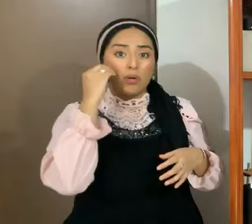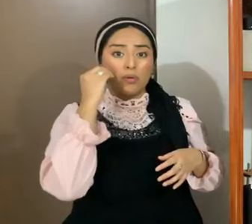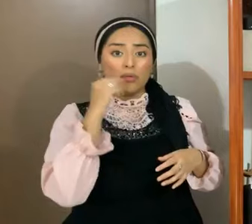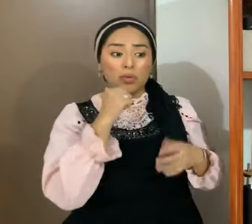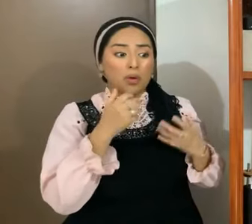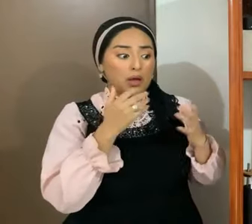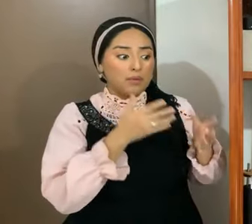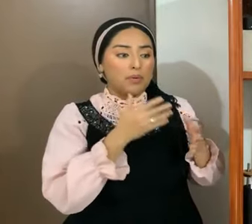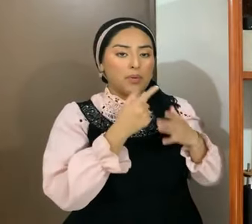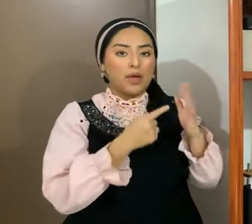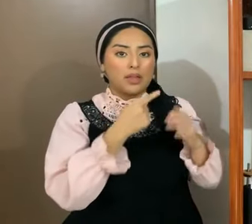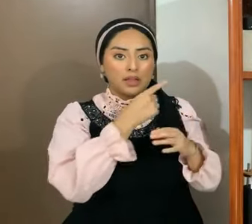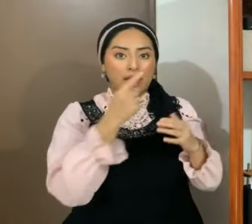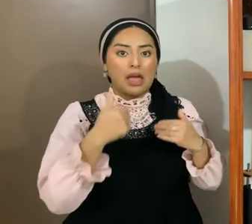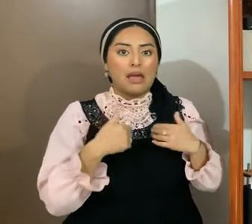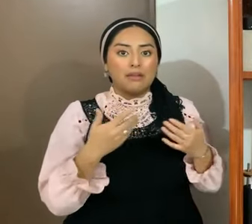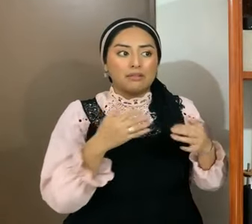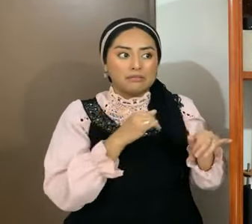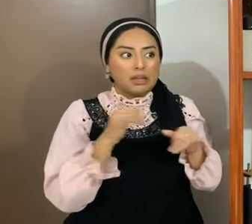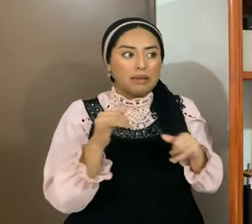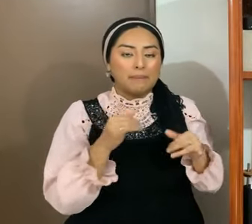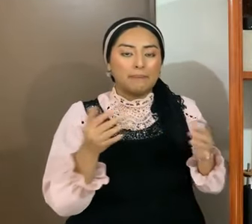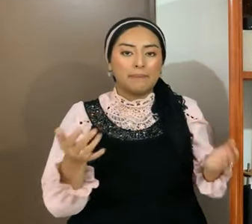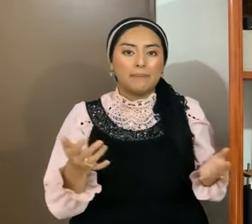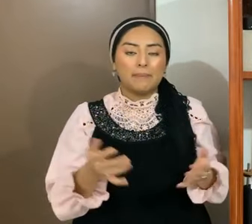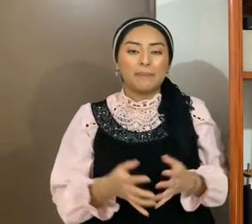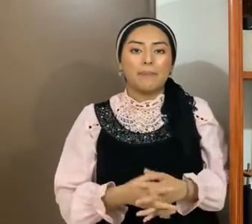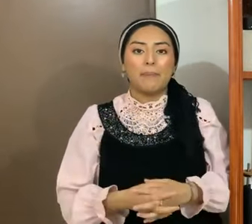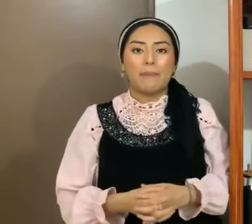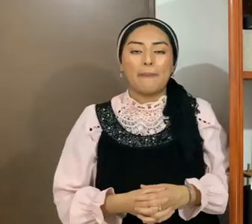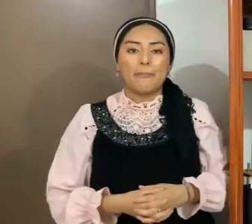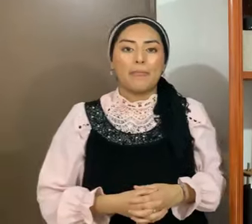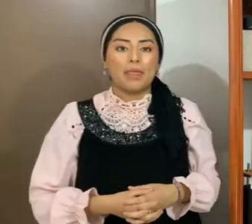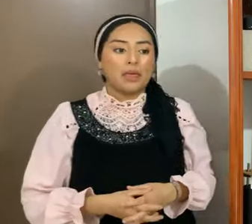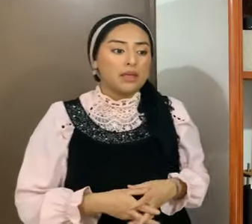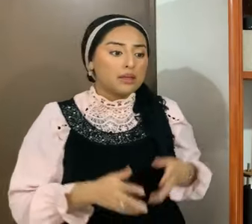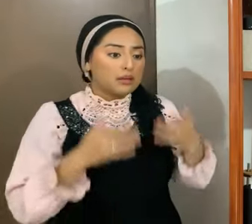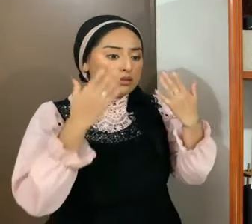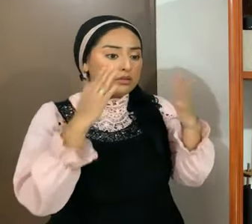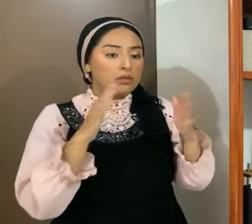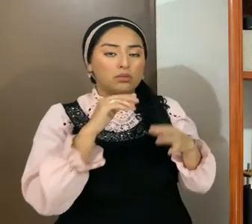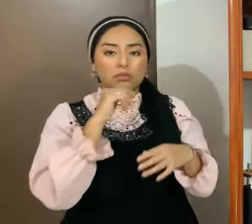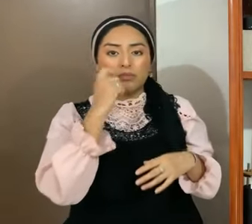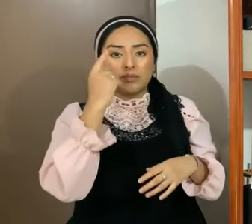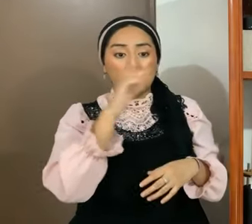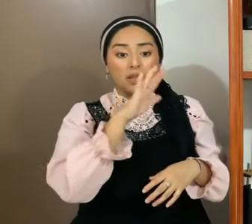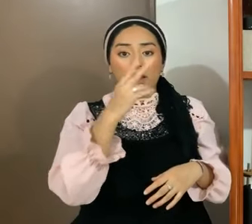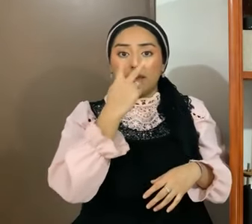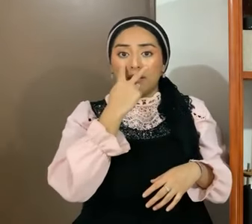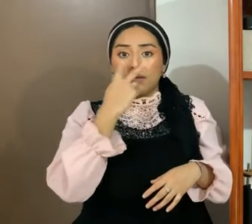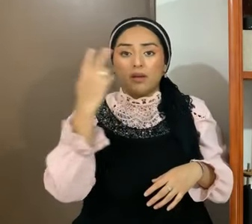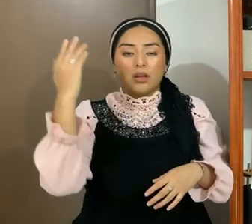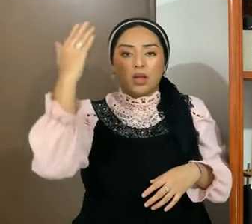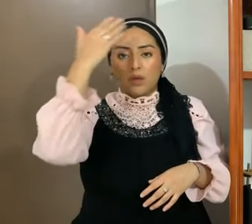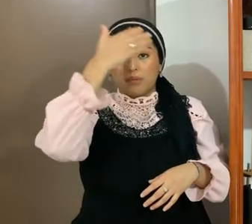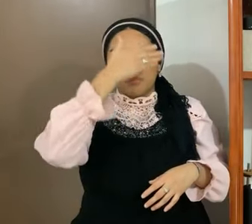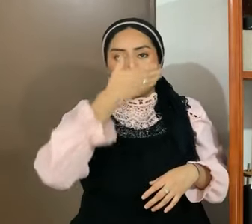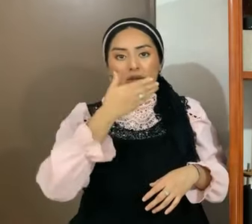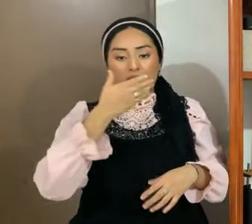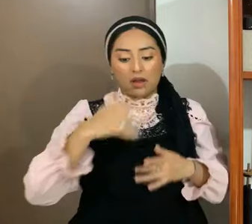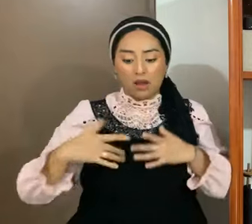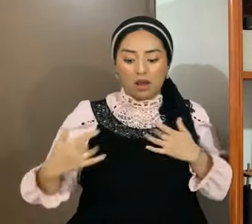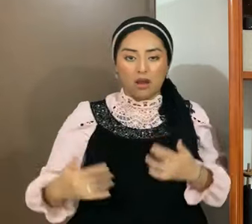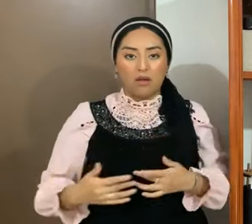dejar lo que tiene, están igual. No saben ni entienden, porque cerrados están sus ojos para no ver y su corazón para